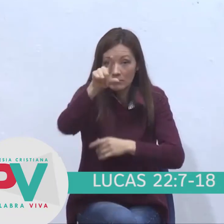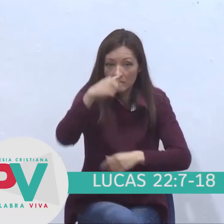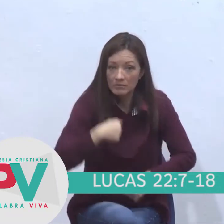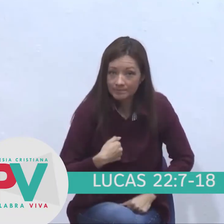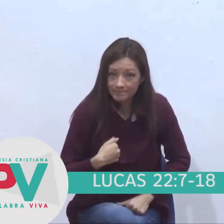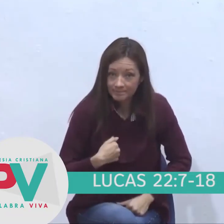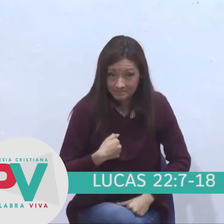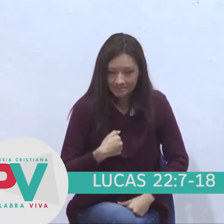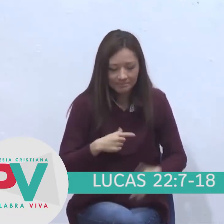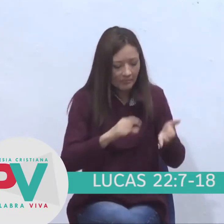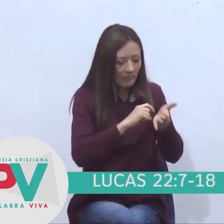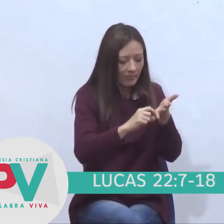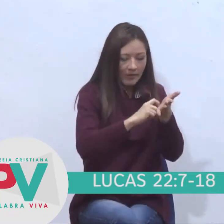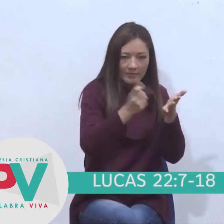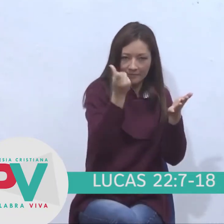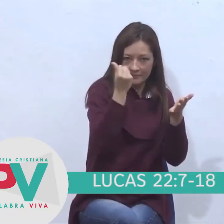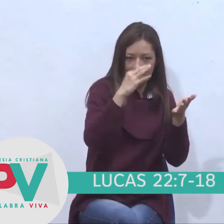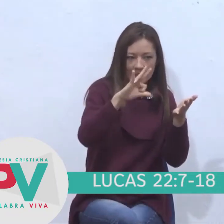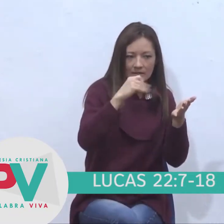Versículo número 13.